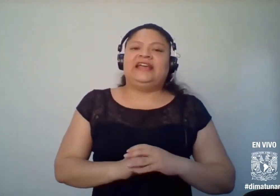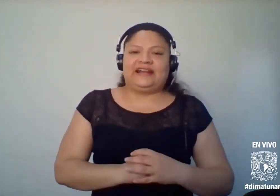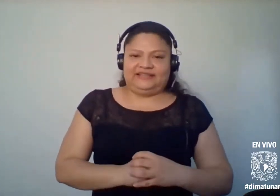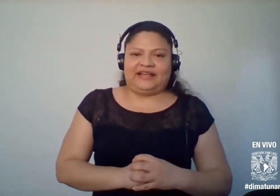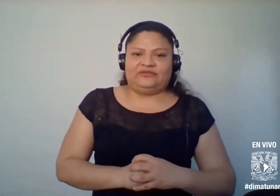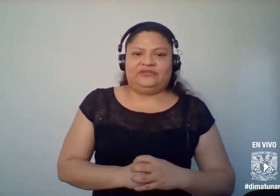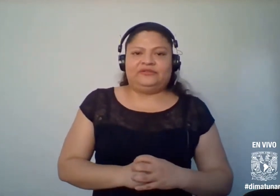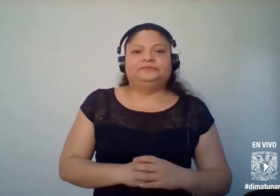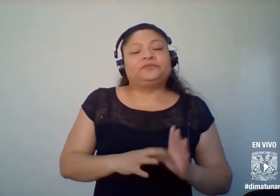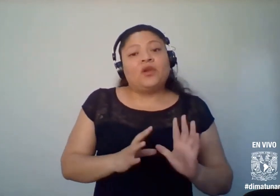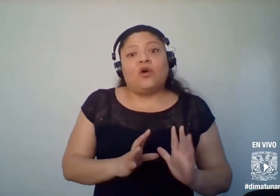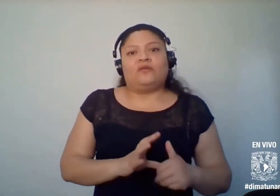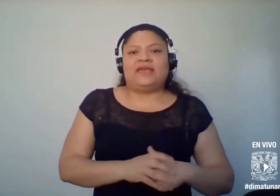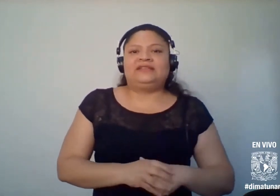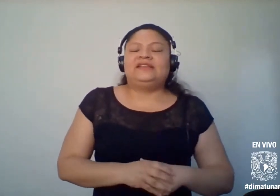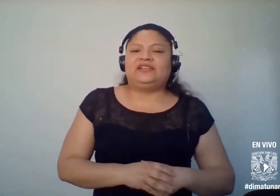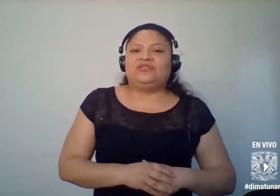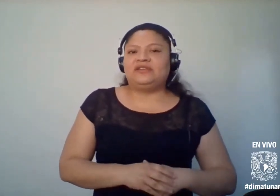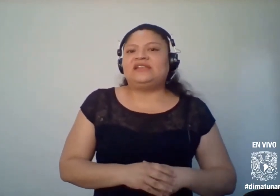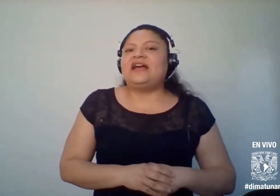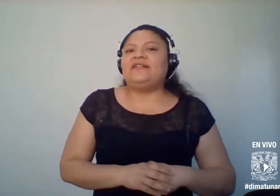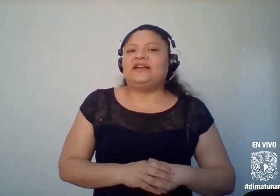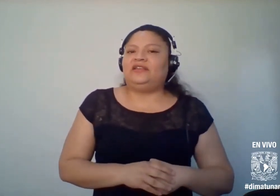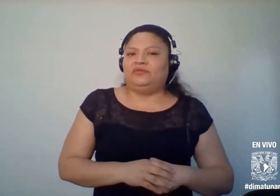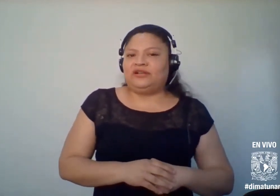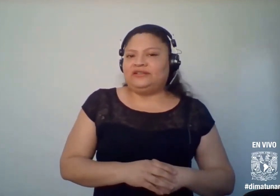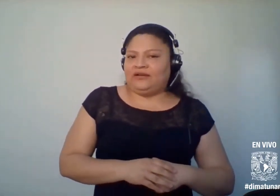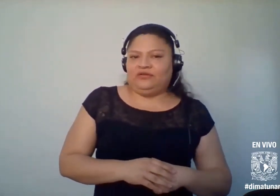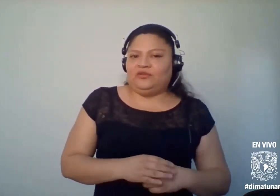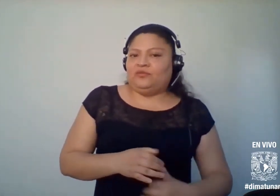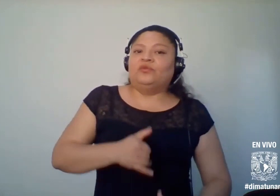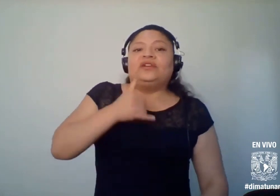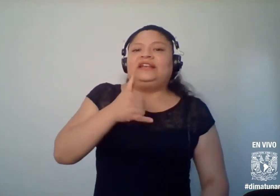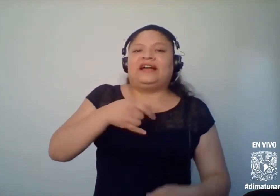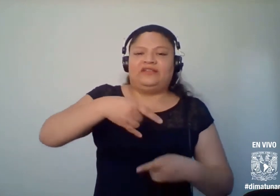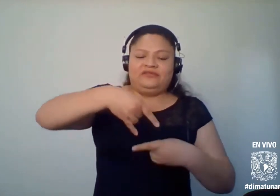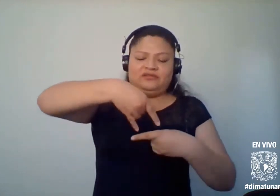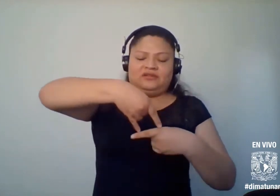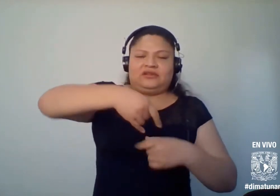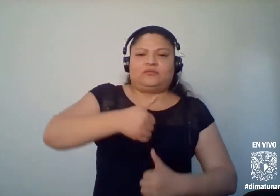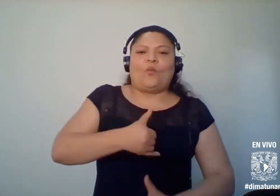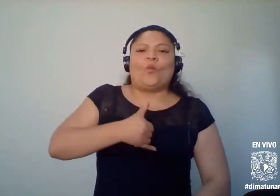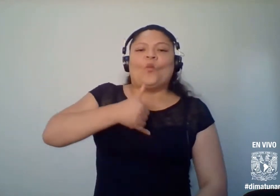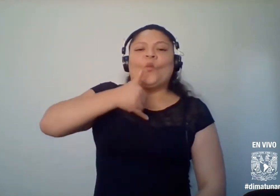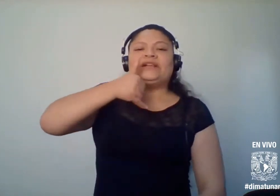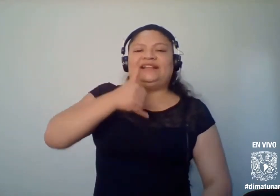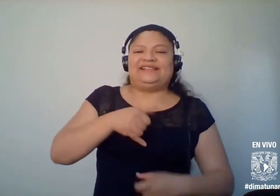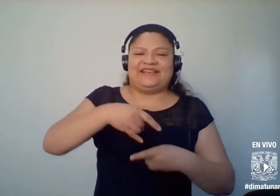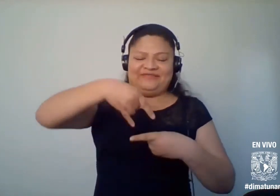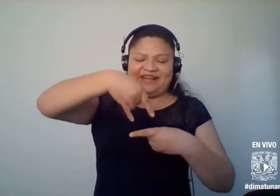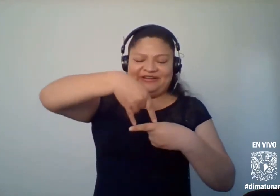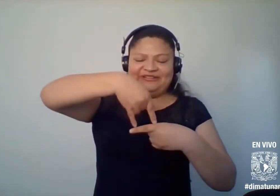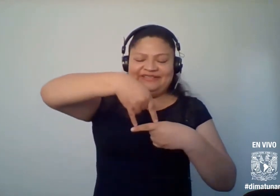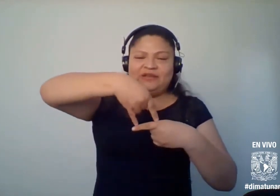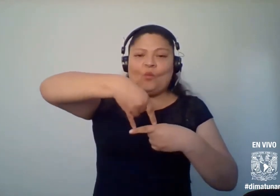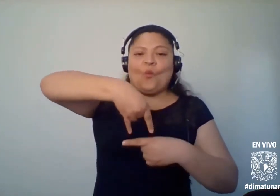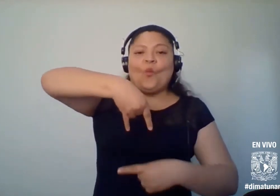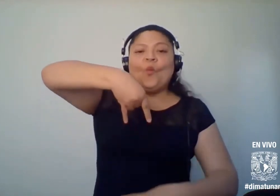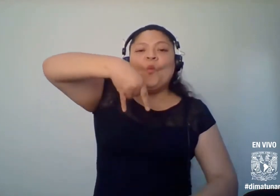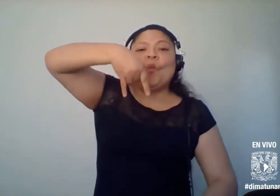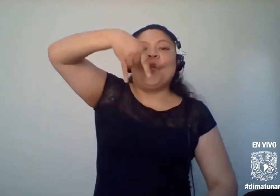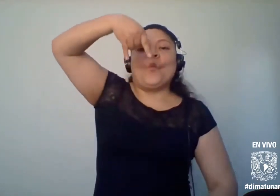de rectángulos. O bien, si yo quisiera hablar de un rectángulo muy delgado, esta es la seña de flaco,